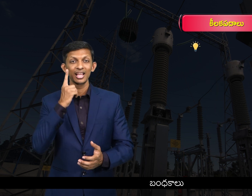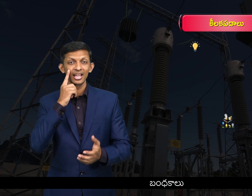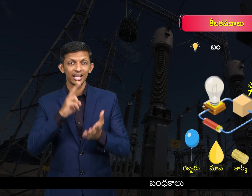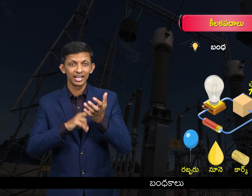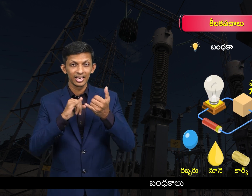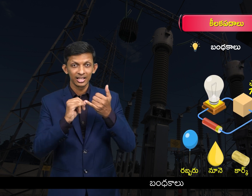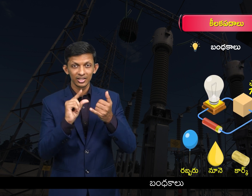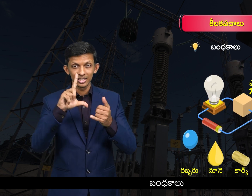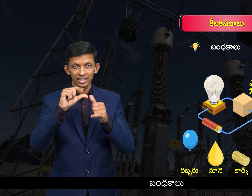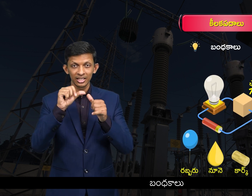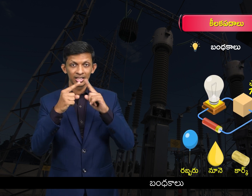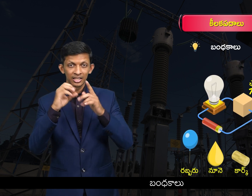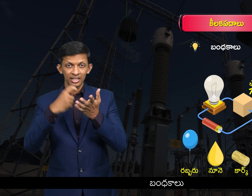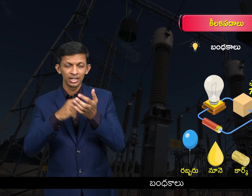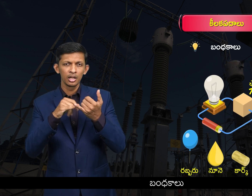బంధకాలు,